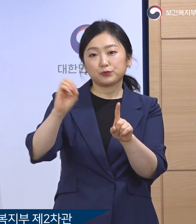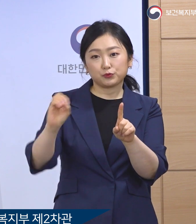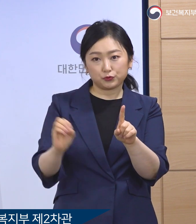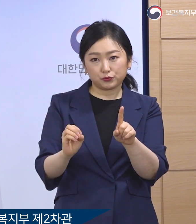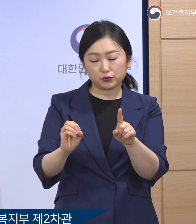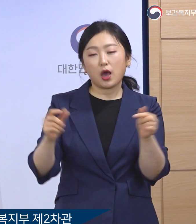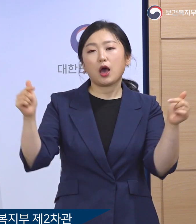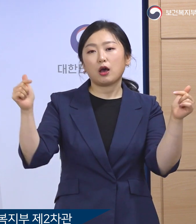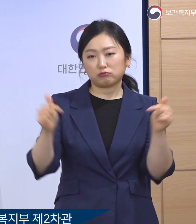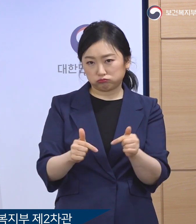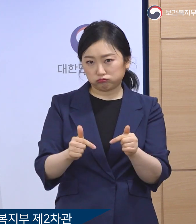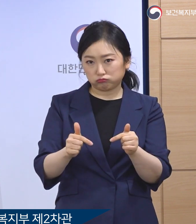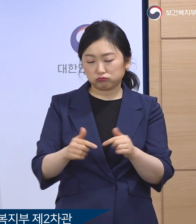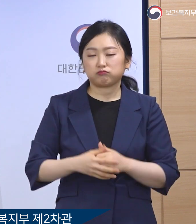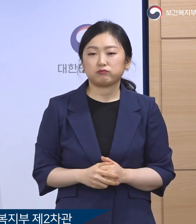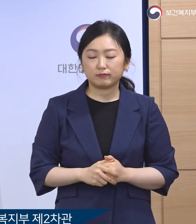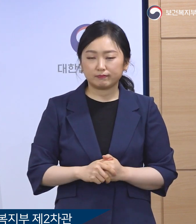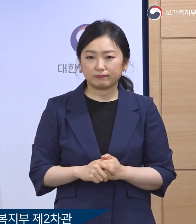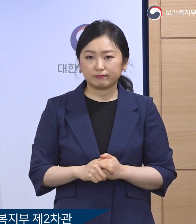1.6% 감소하였습니다.